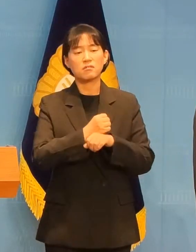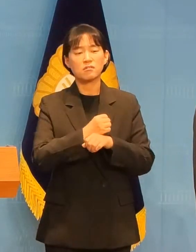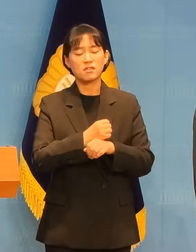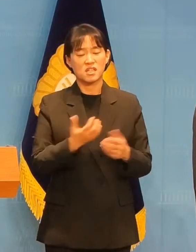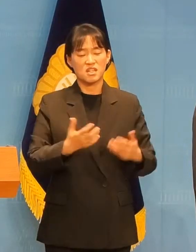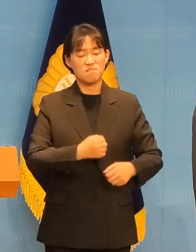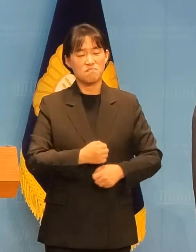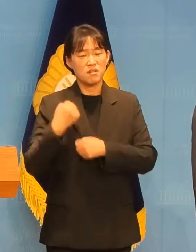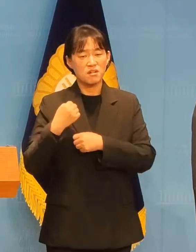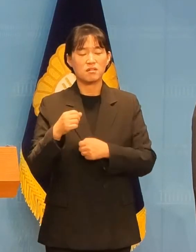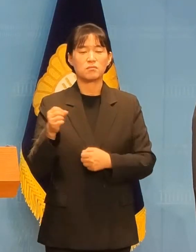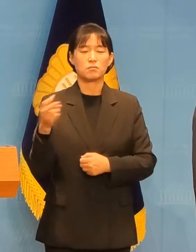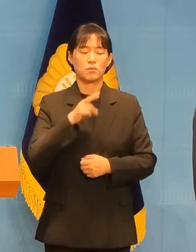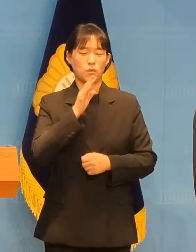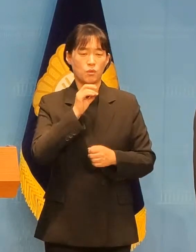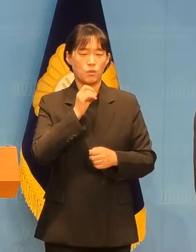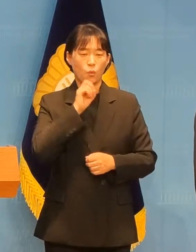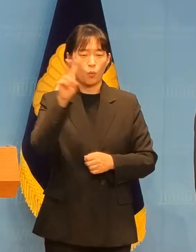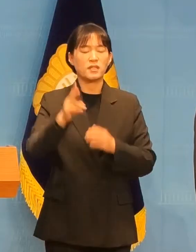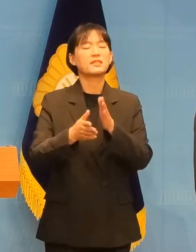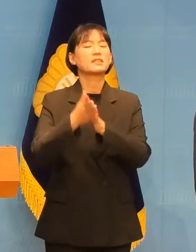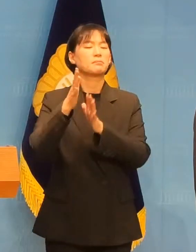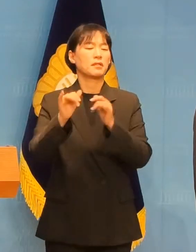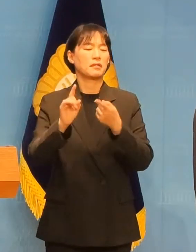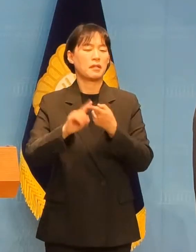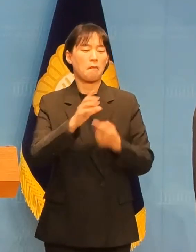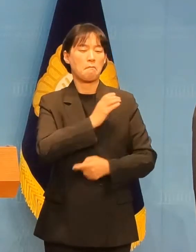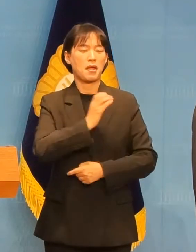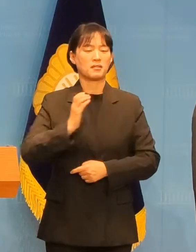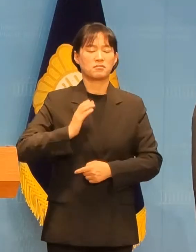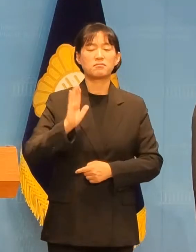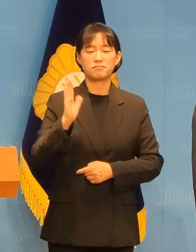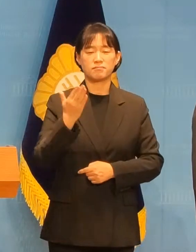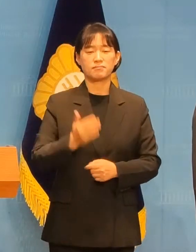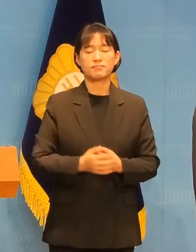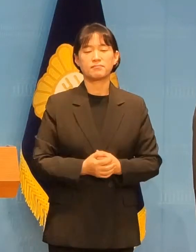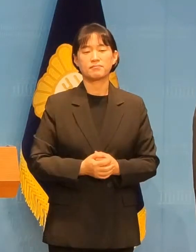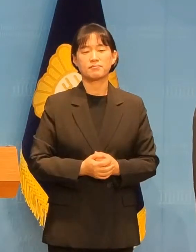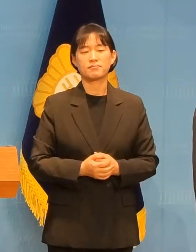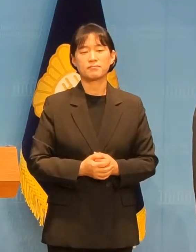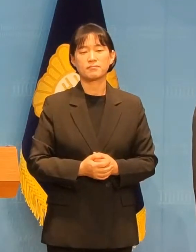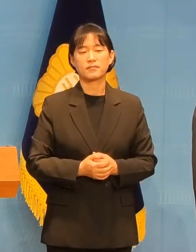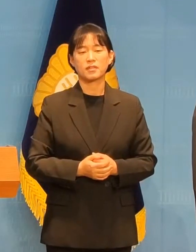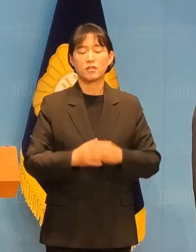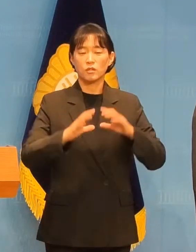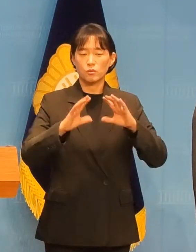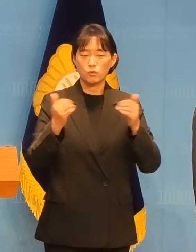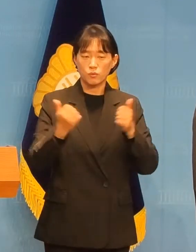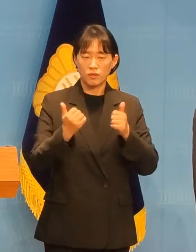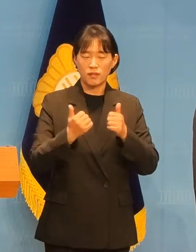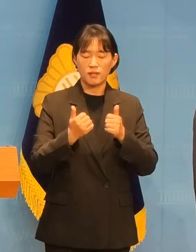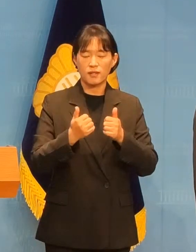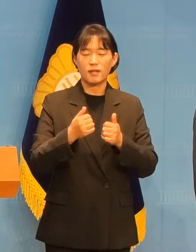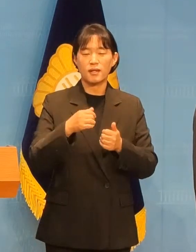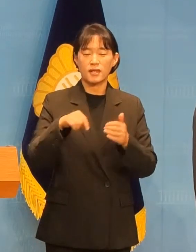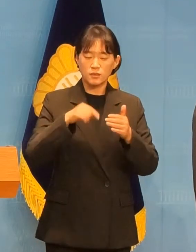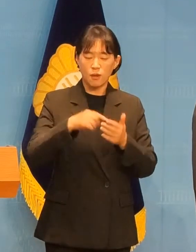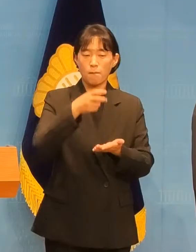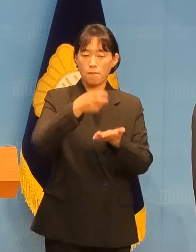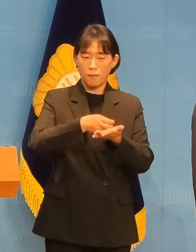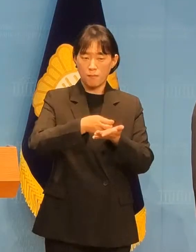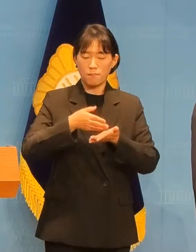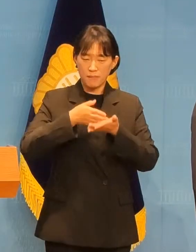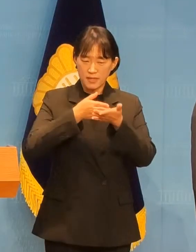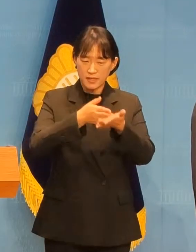직무유기이며 용인 시민들에 대한 배신 행위가 될 것입니다. 국회 차원의 법안 발의, 예산 확보